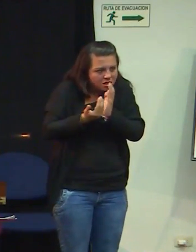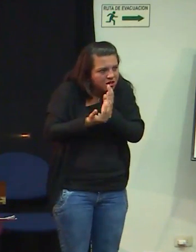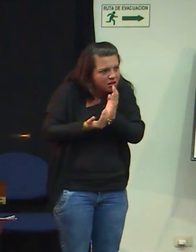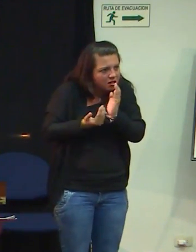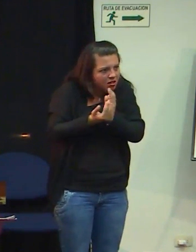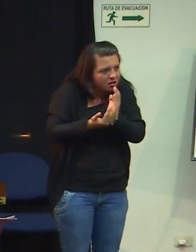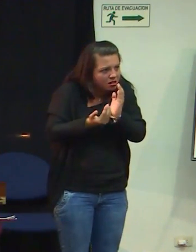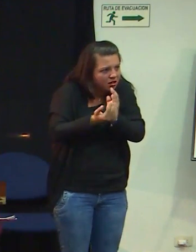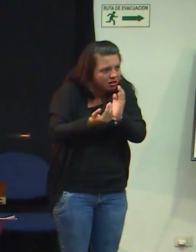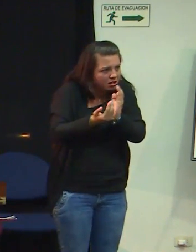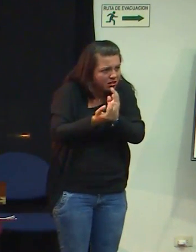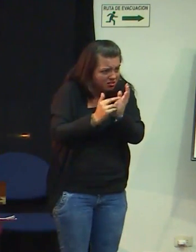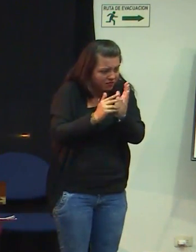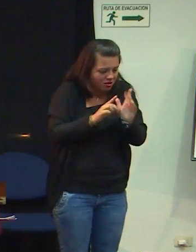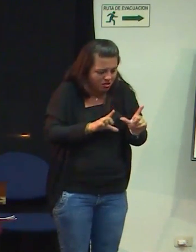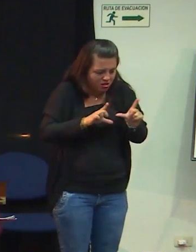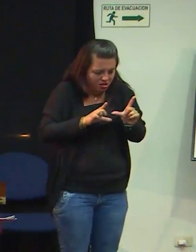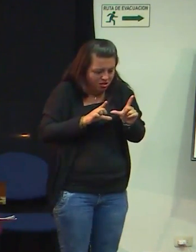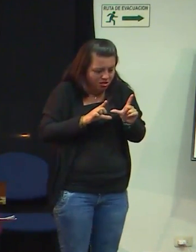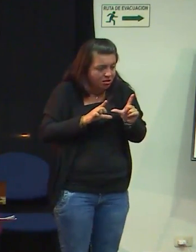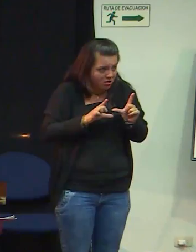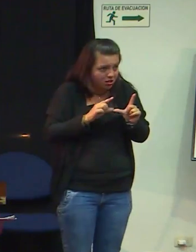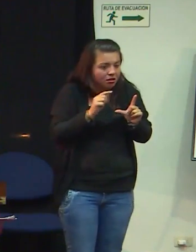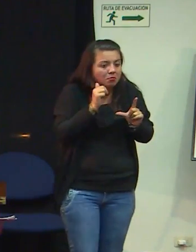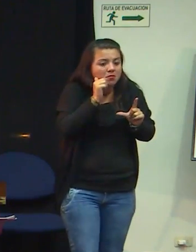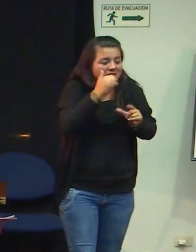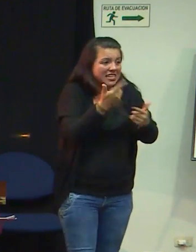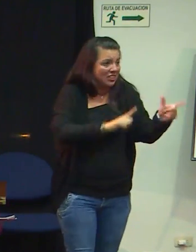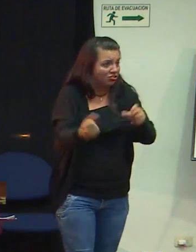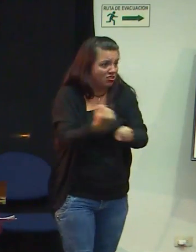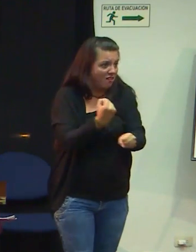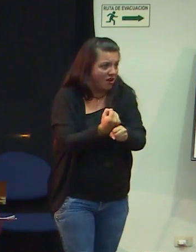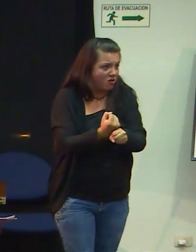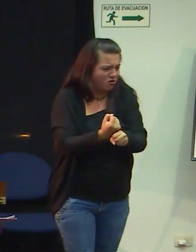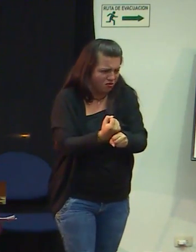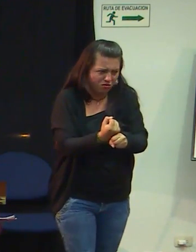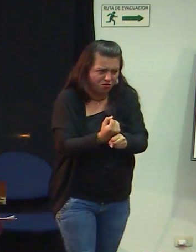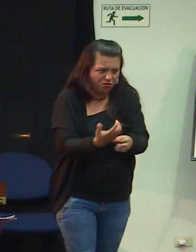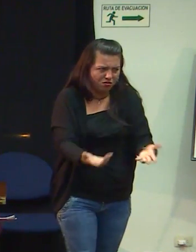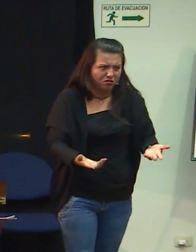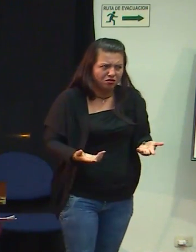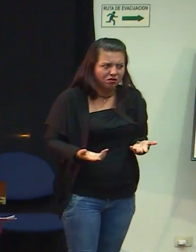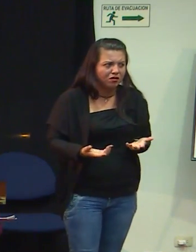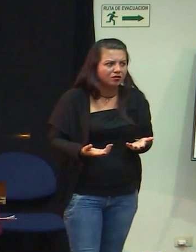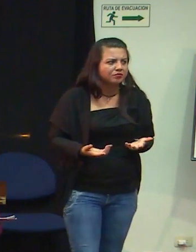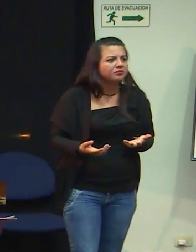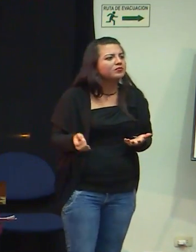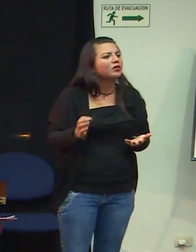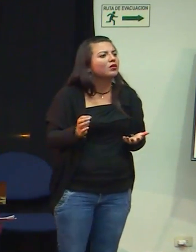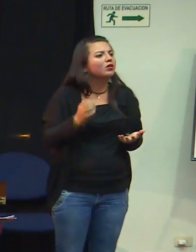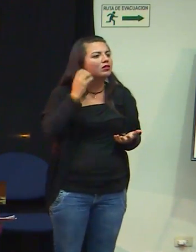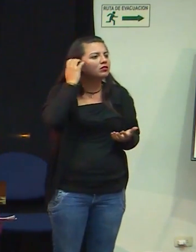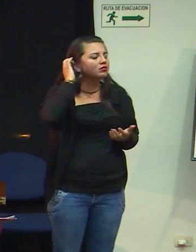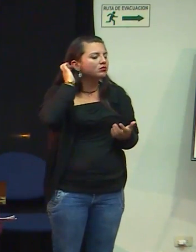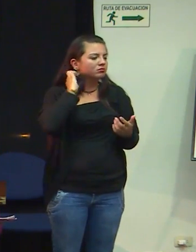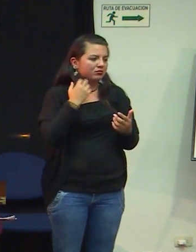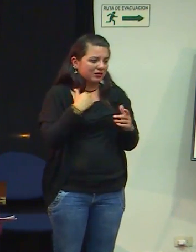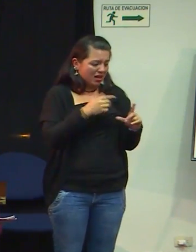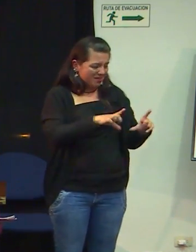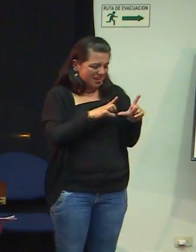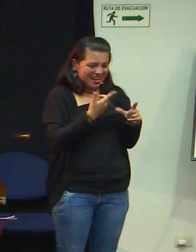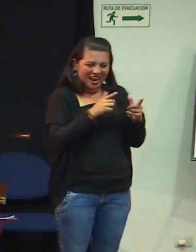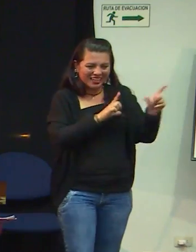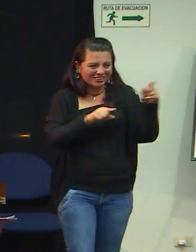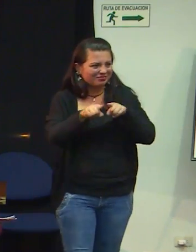que al otro día de tener el diploma vamos a conseguir empleo, vamos a conseguir que pasemos el concurso